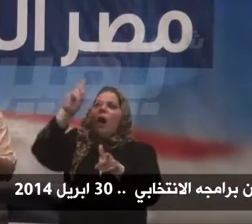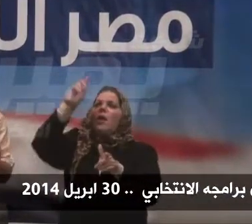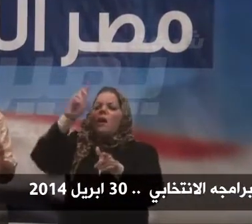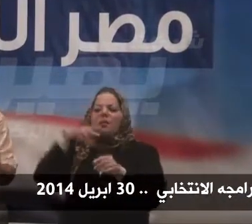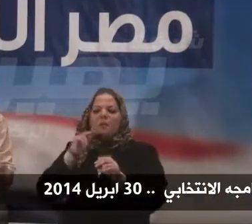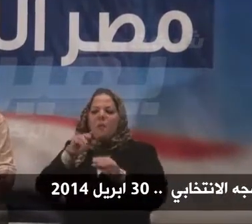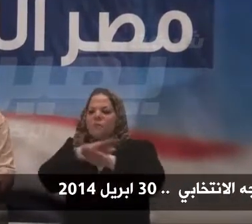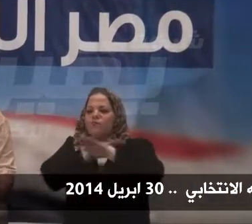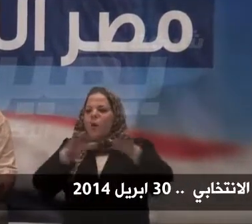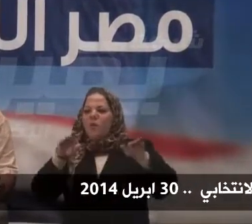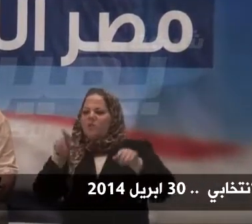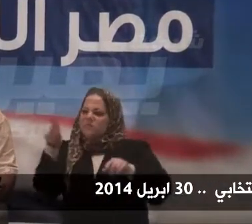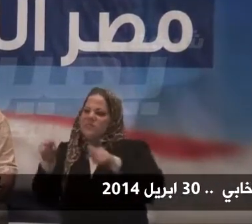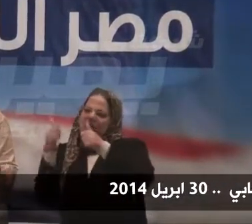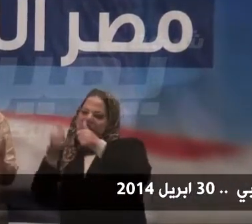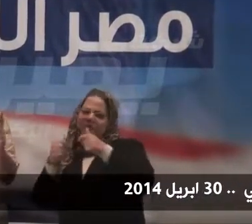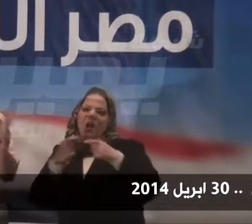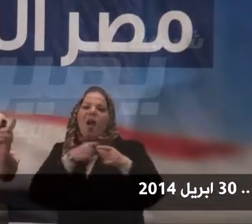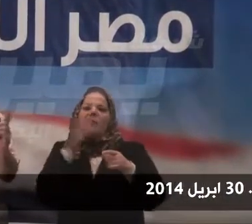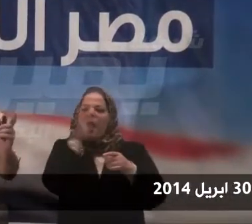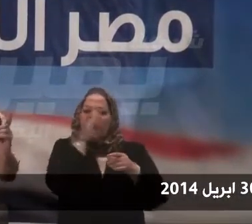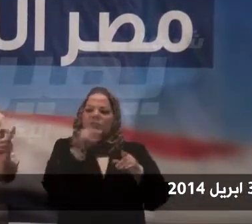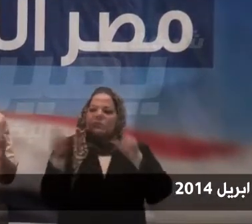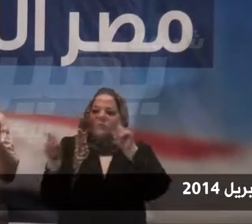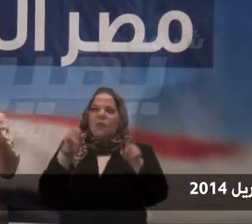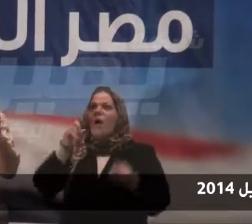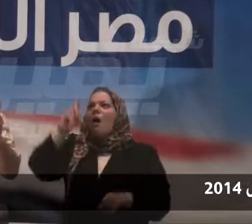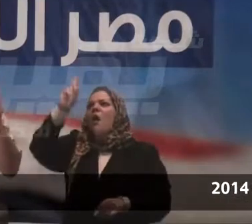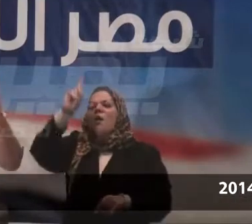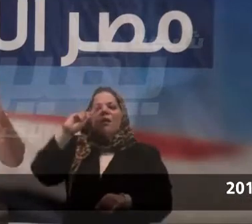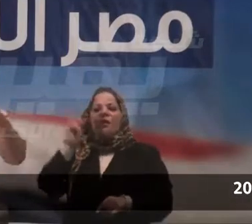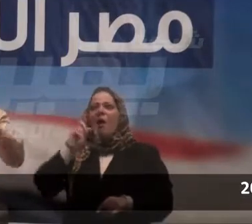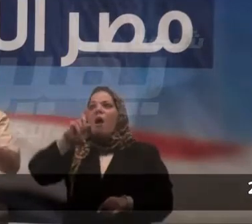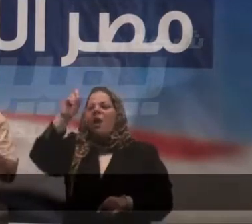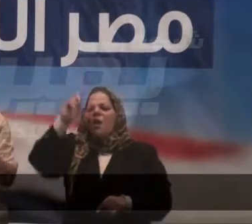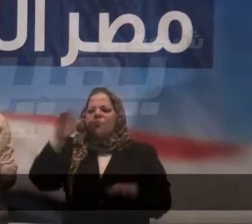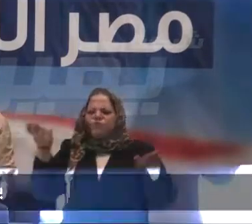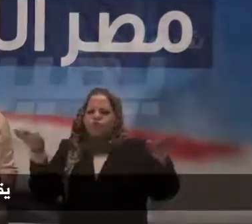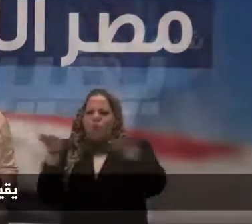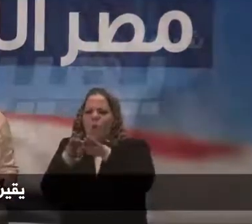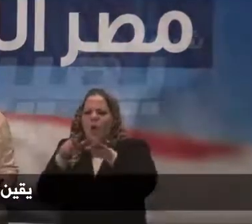يميز بين هذا وذاك، فالقاتل عند الله لم يسميه إلا